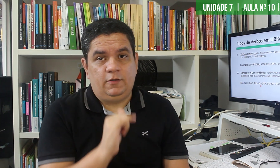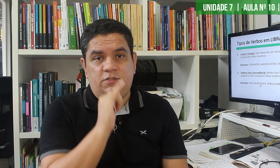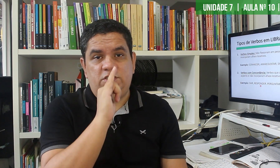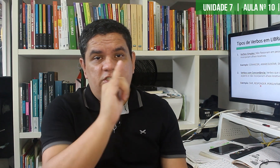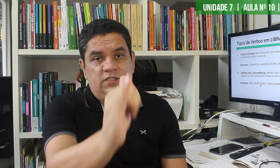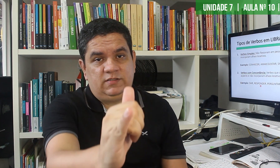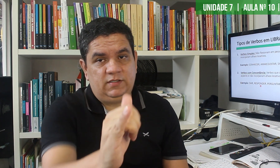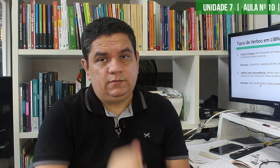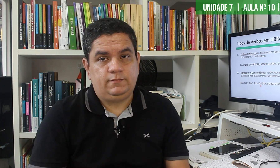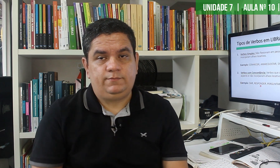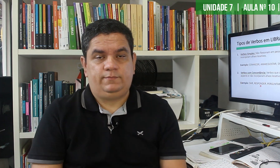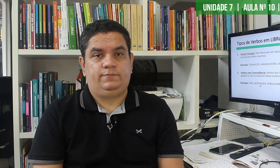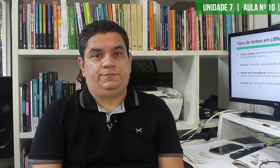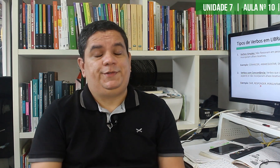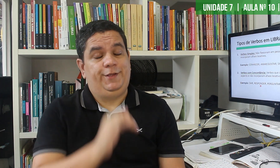te disse,